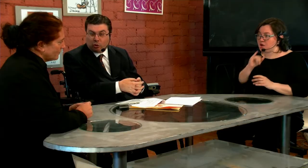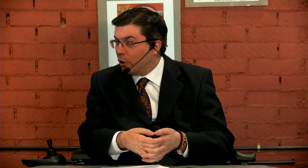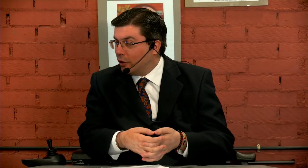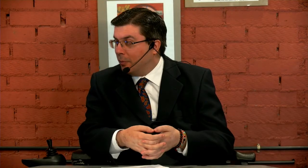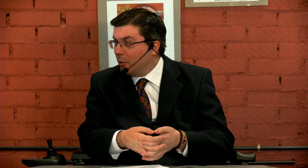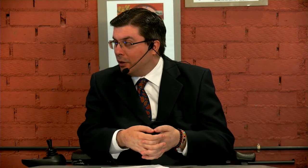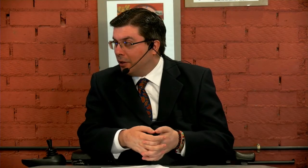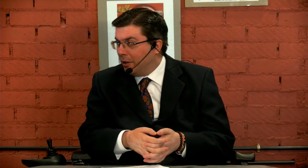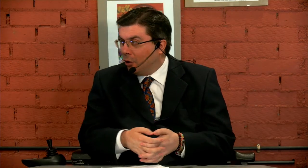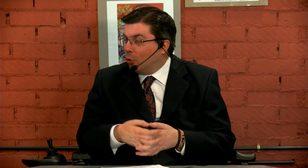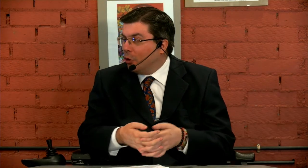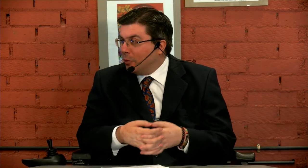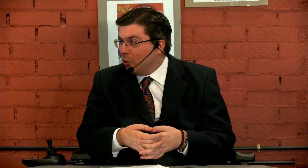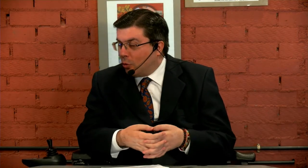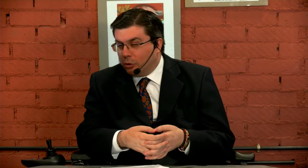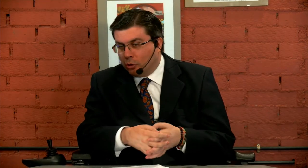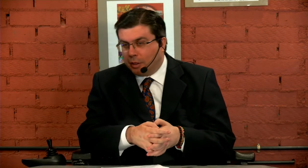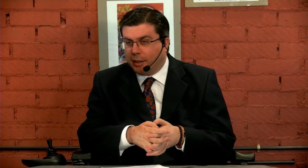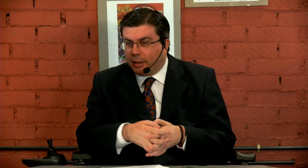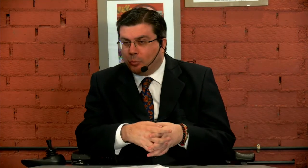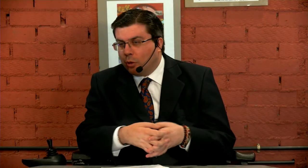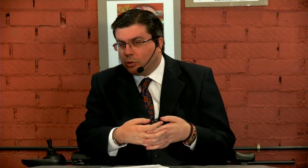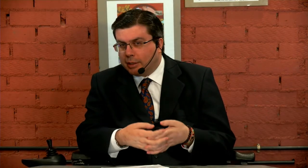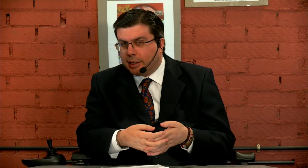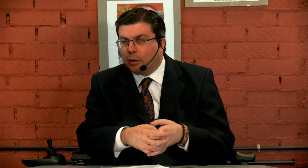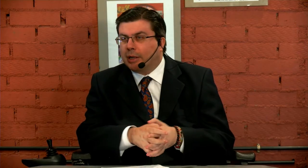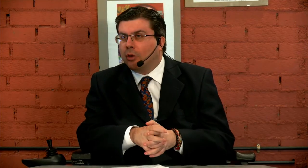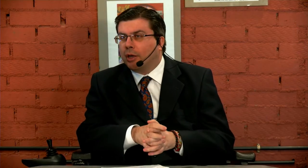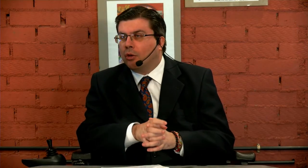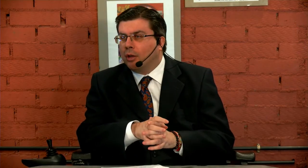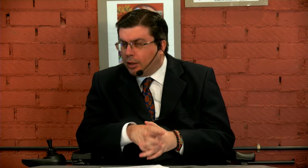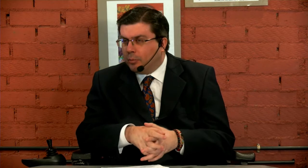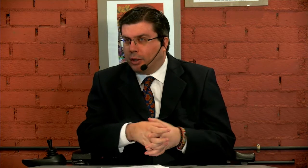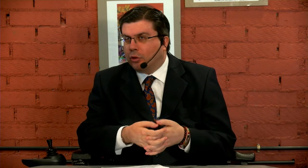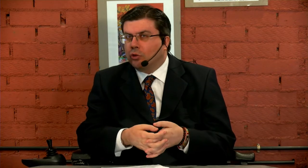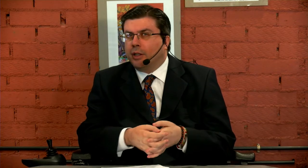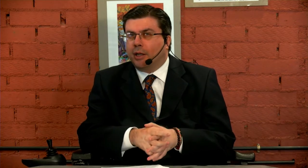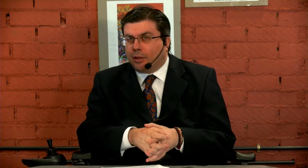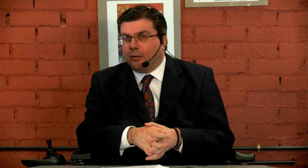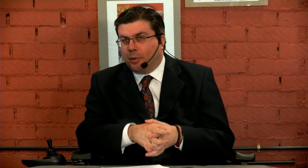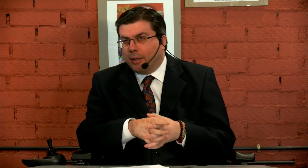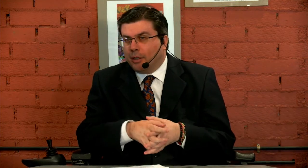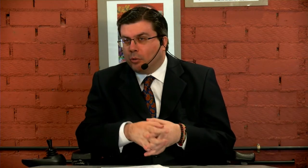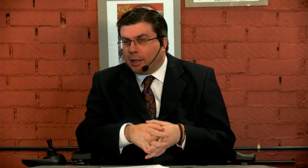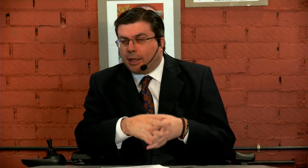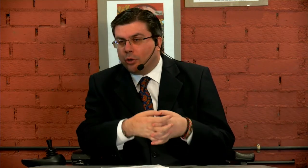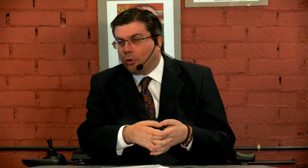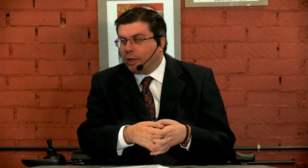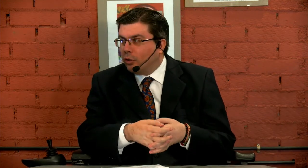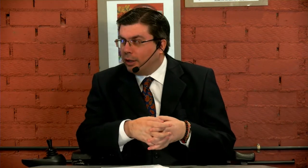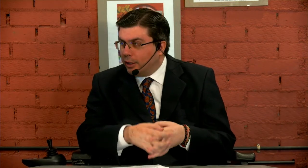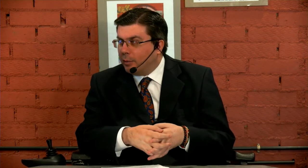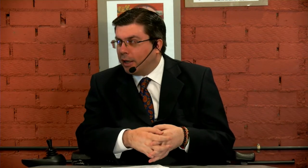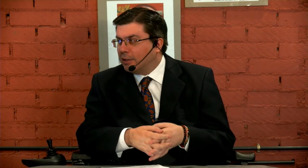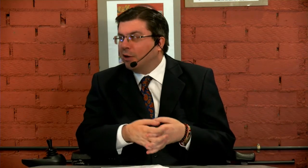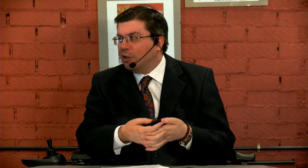que esos colegios sean bilingües. Ocurre lo mismo cuando nos dicen, pueden ustedes elegir cualquier colegio porque todos son de integración, pero vaya, yo voy a elegir otro colegio